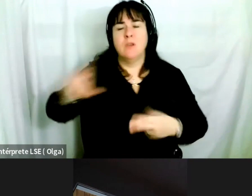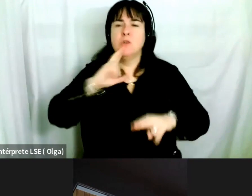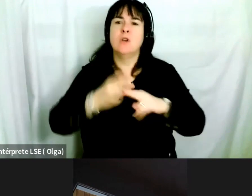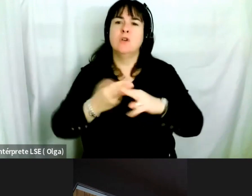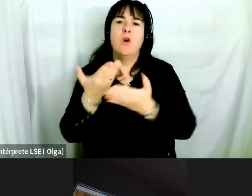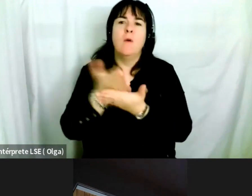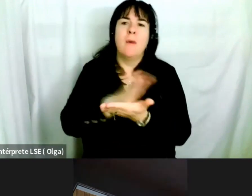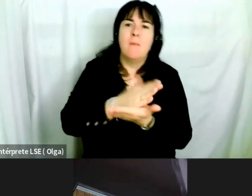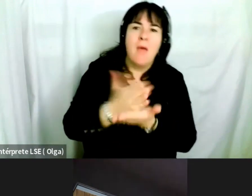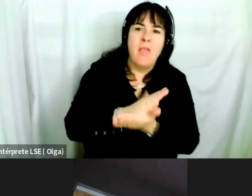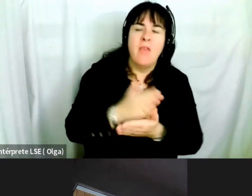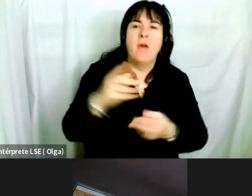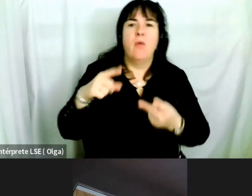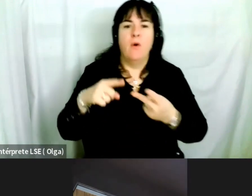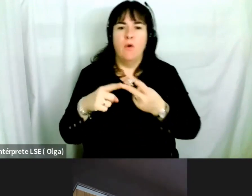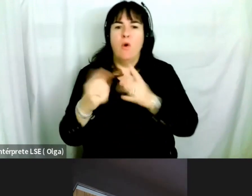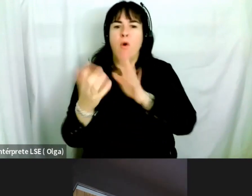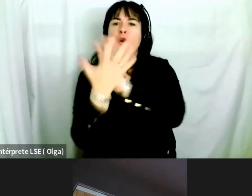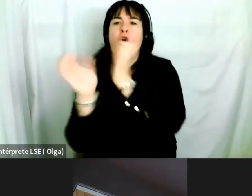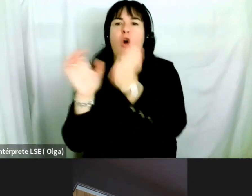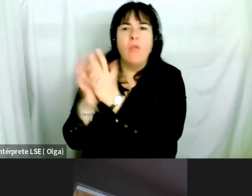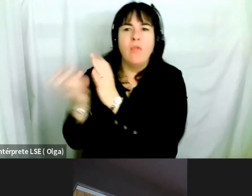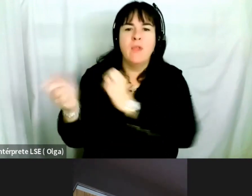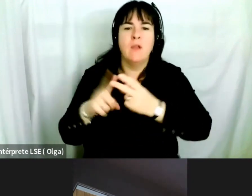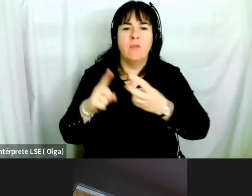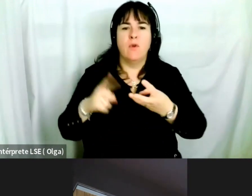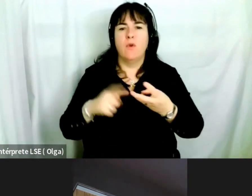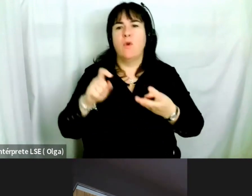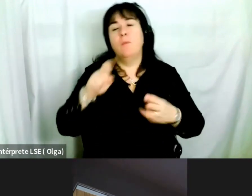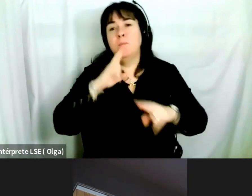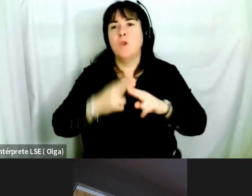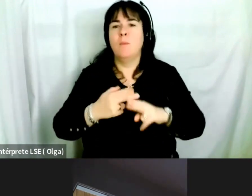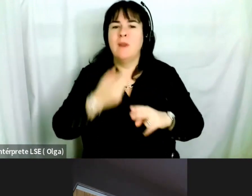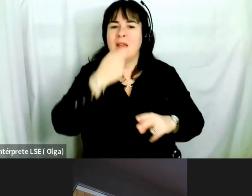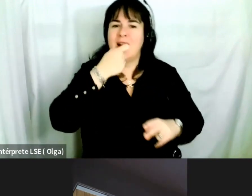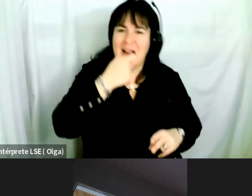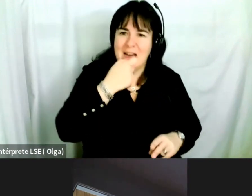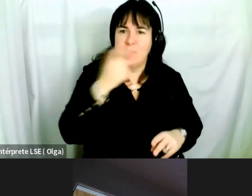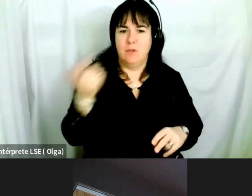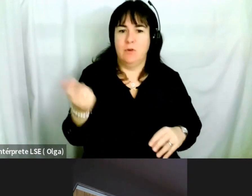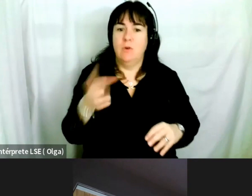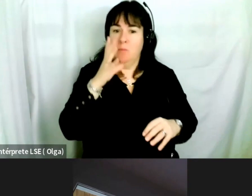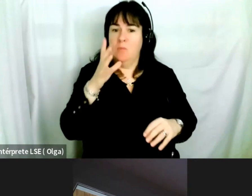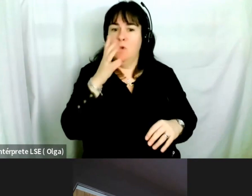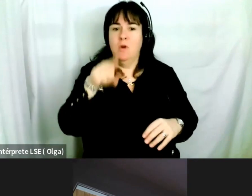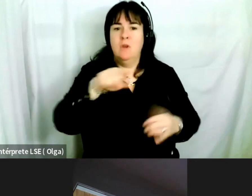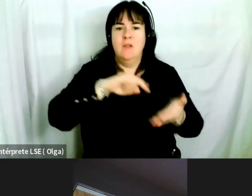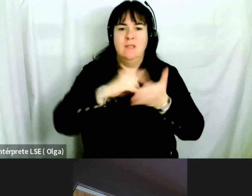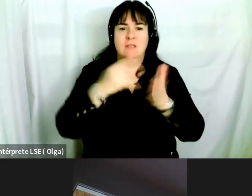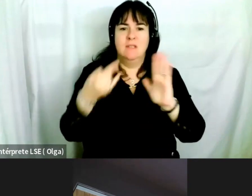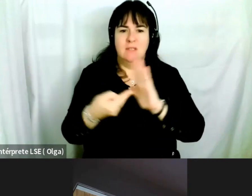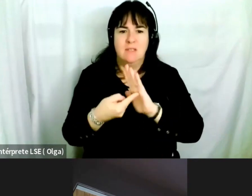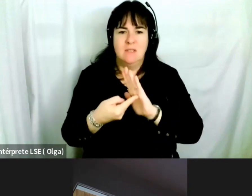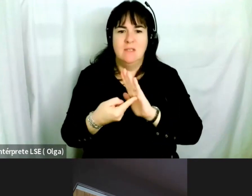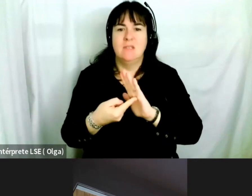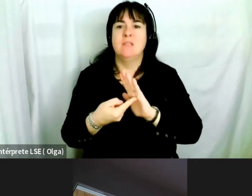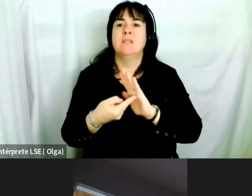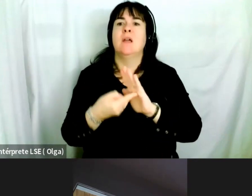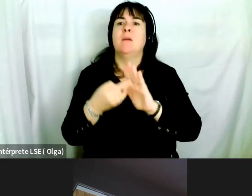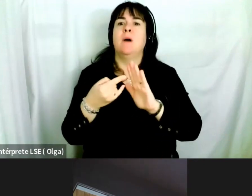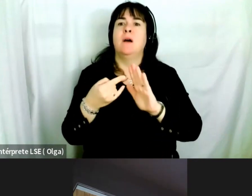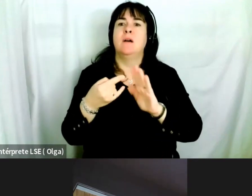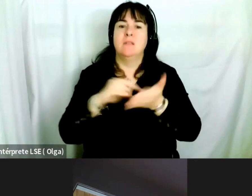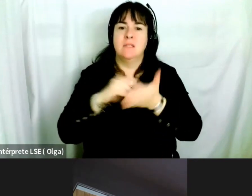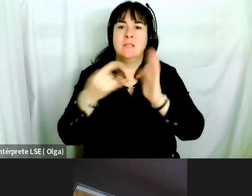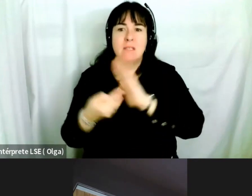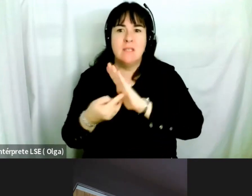ser un árbitro. Entonces, este sistema que se llama de métodos alternativos de solución de conflictos, lo